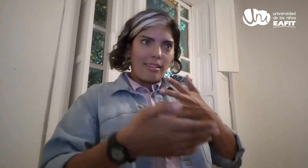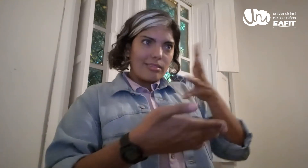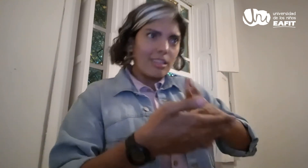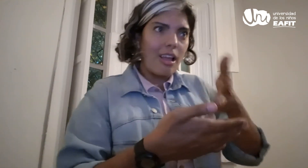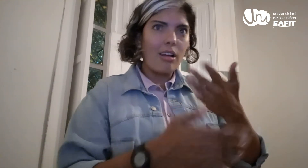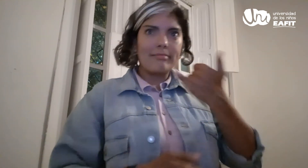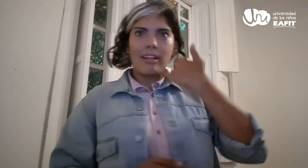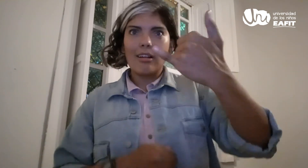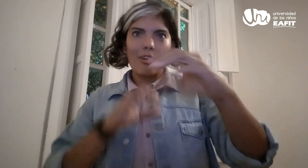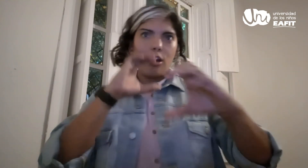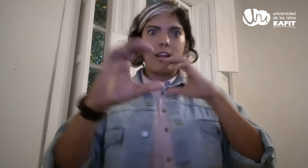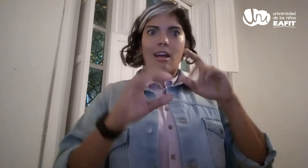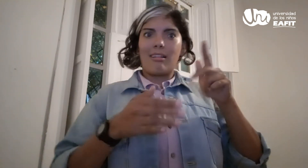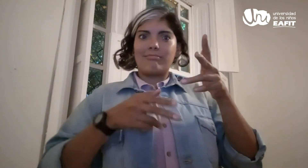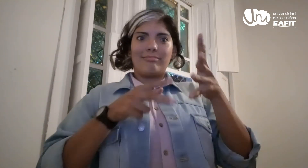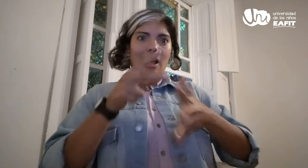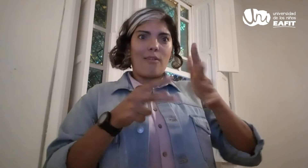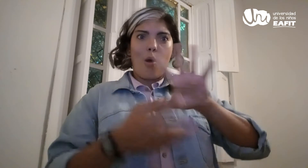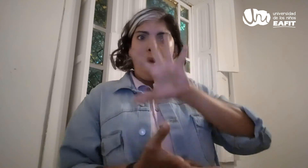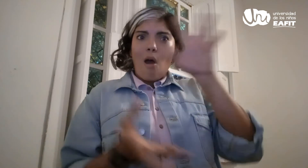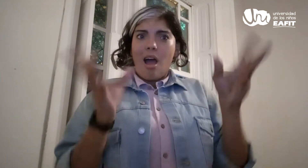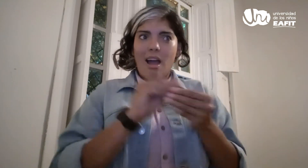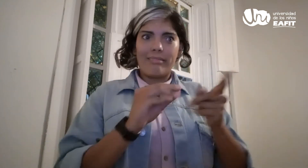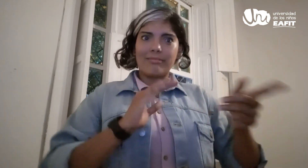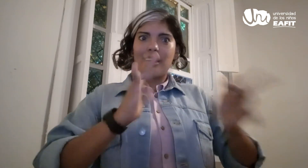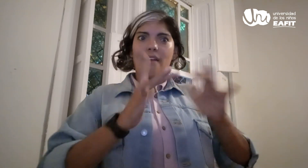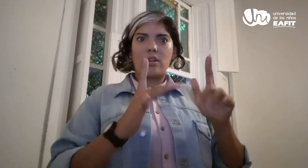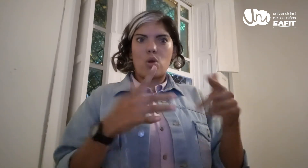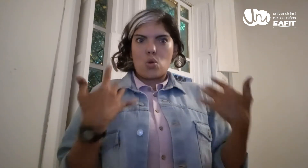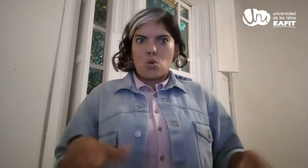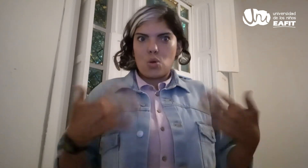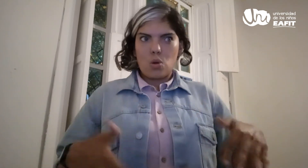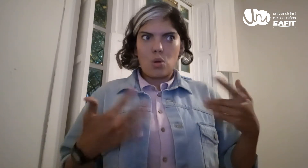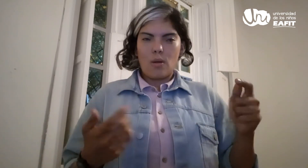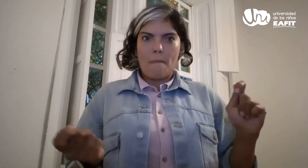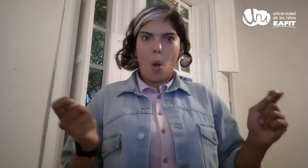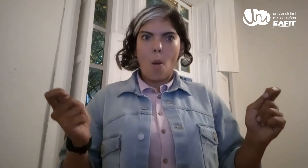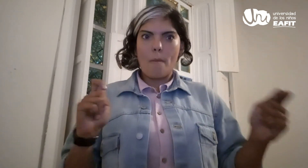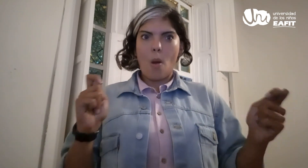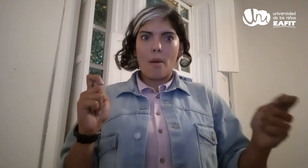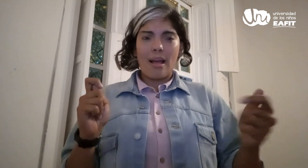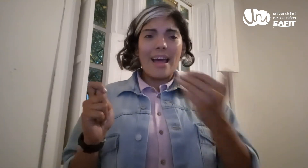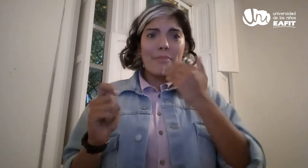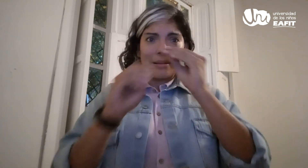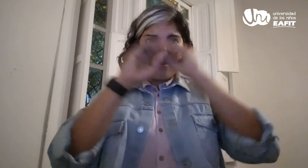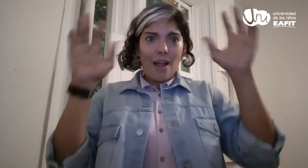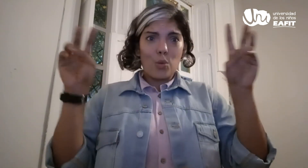del CIEL, y así poco a poco se va transformando. En tal caso de que no existiera el Internet o herramientas